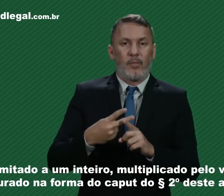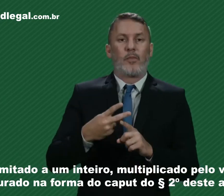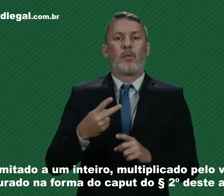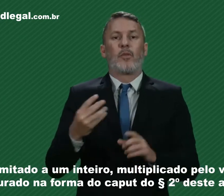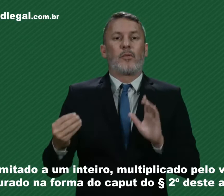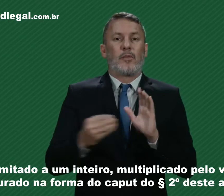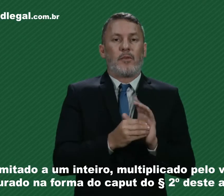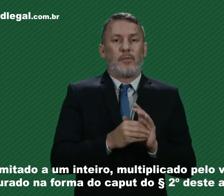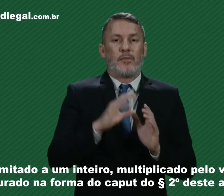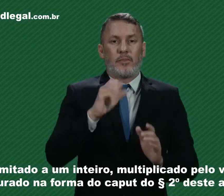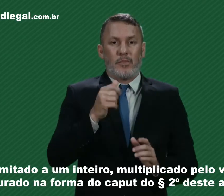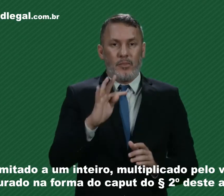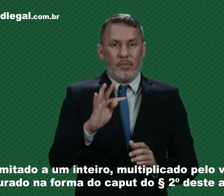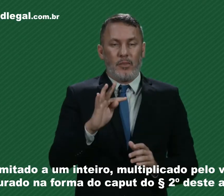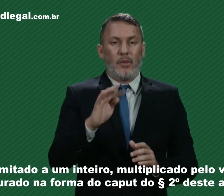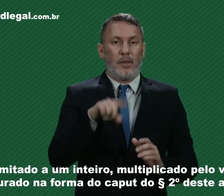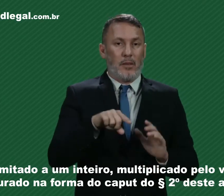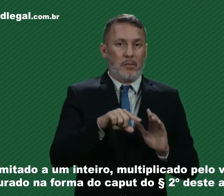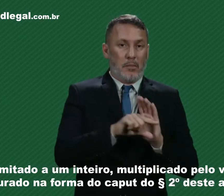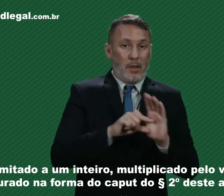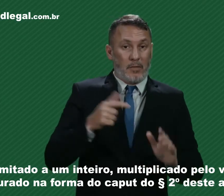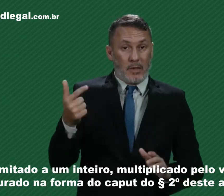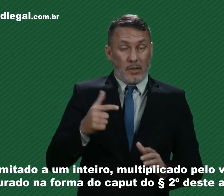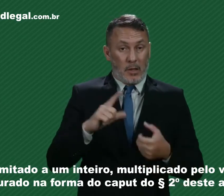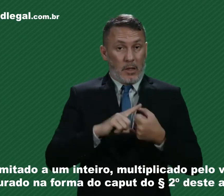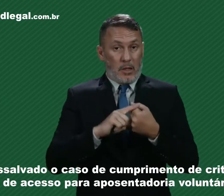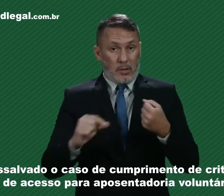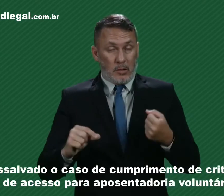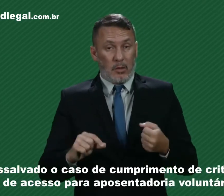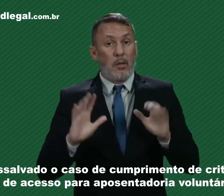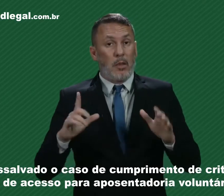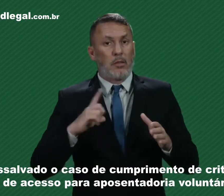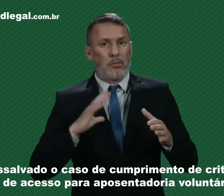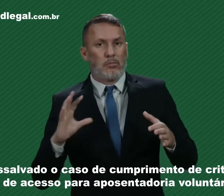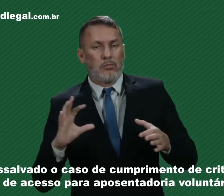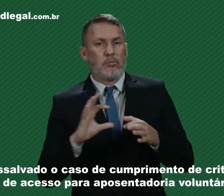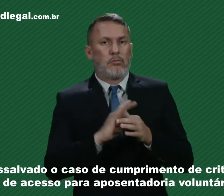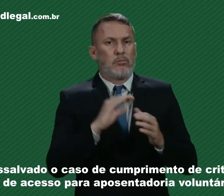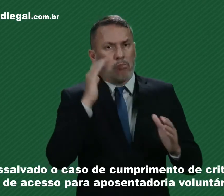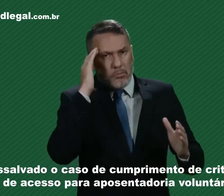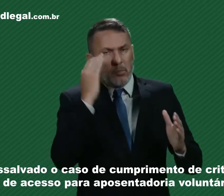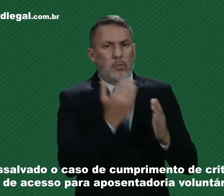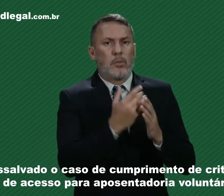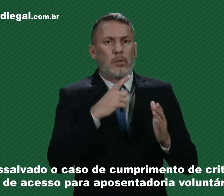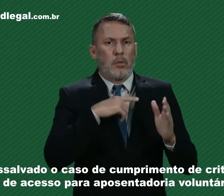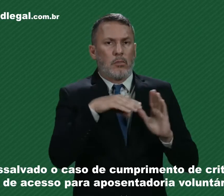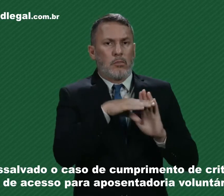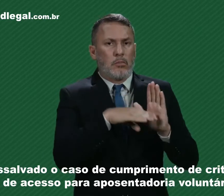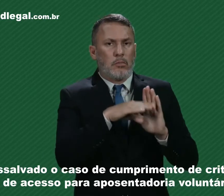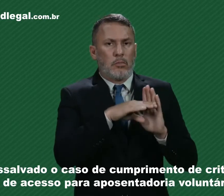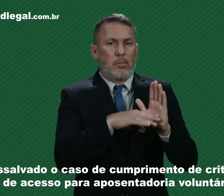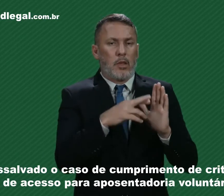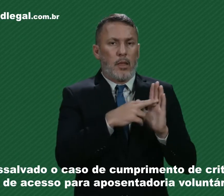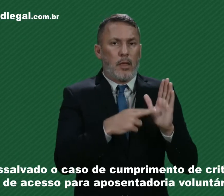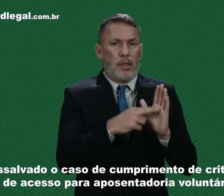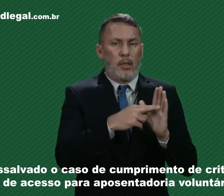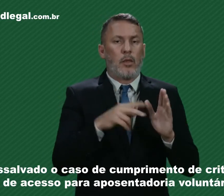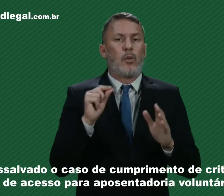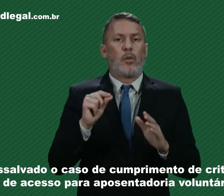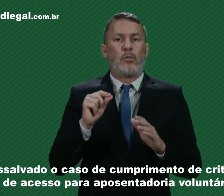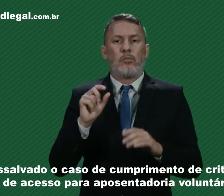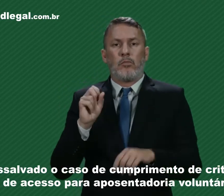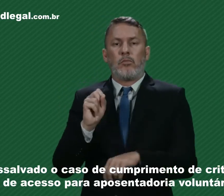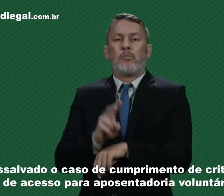na forma do caput do parágrafo 2º deste artigo, ressalvado o caso de cumprimento de critérios de acesso